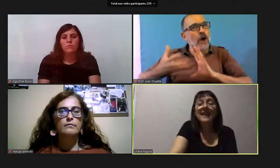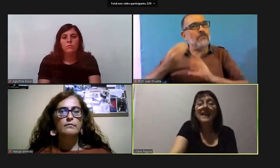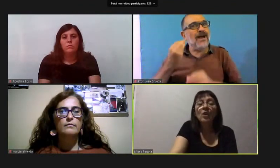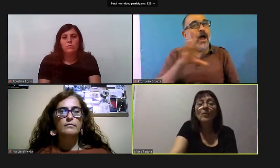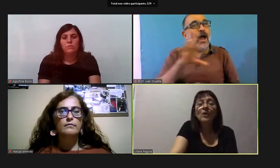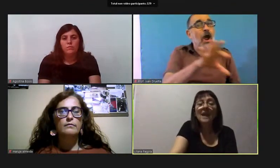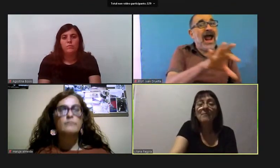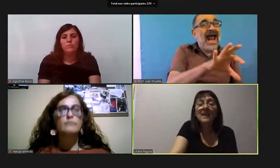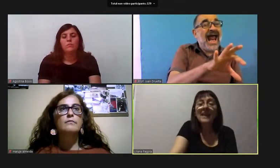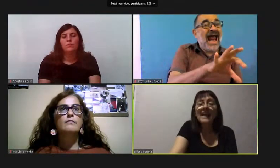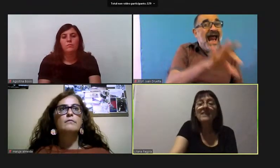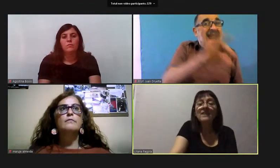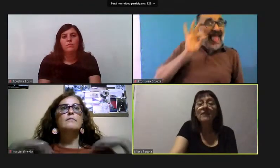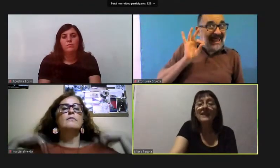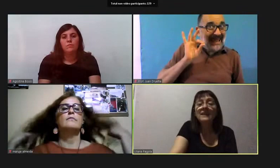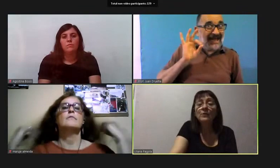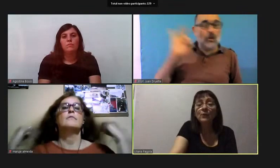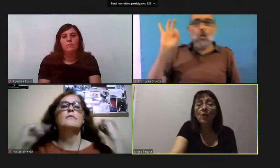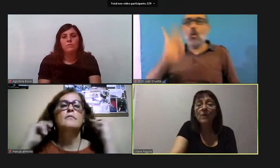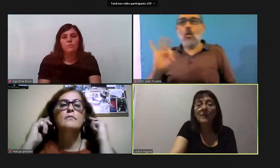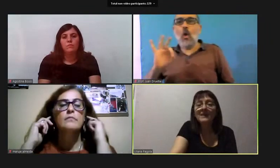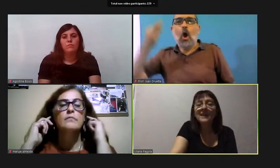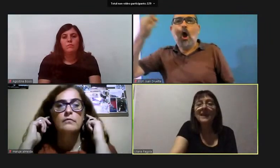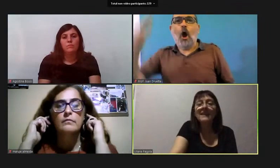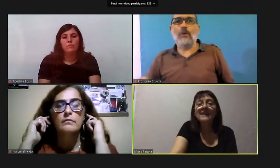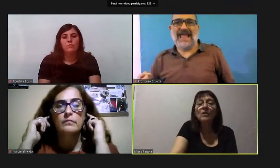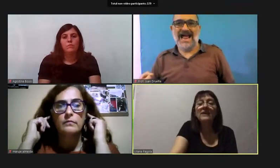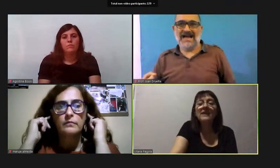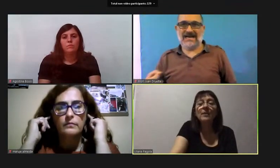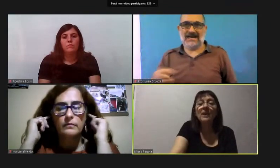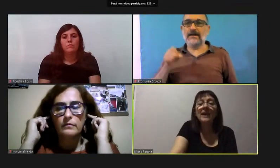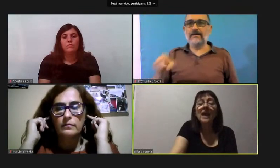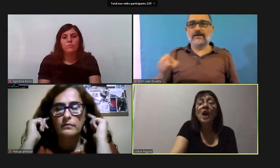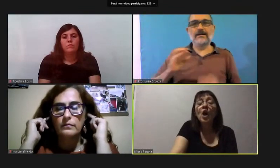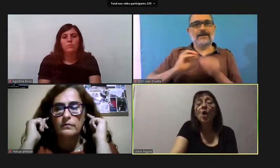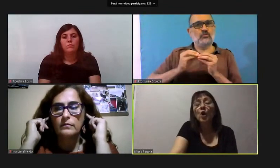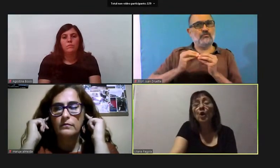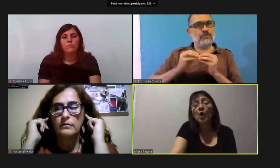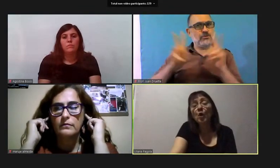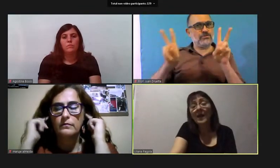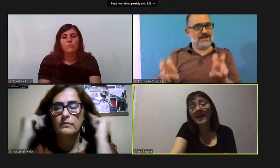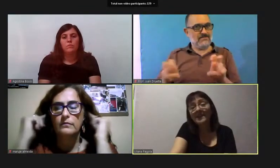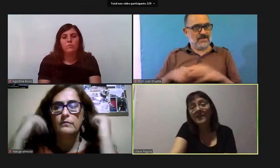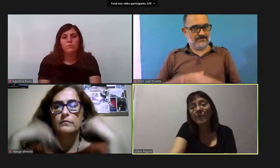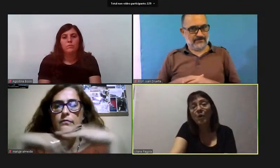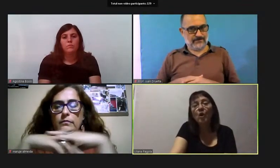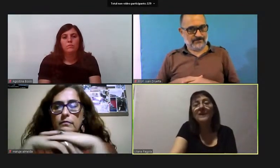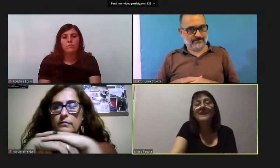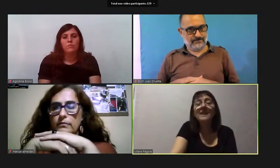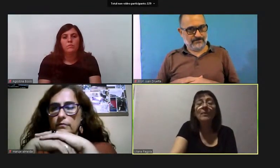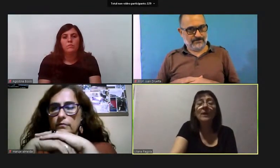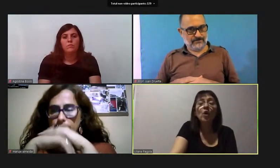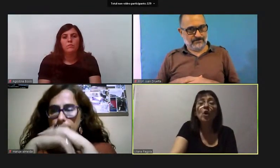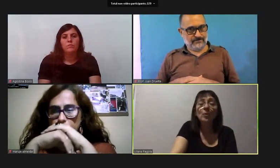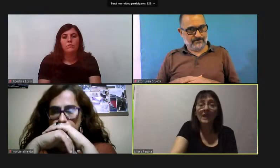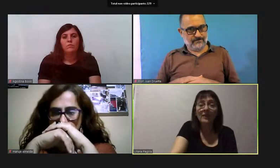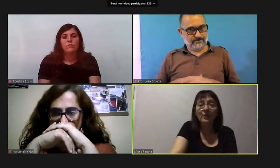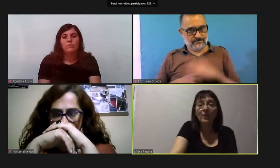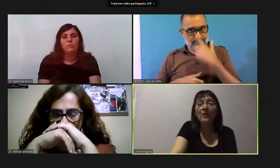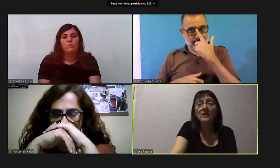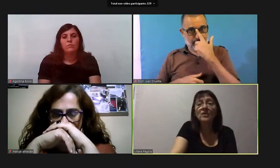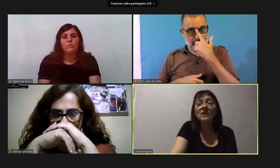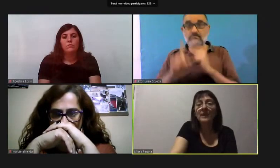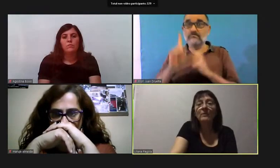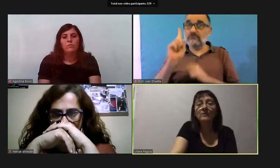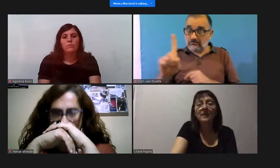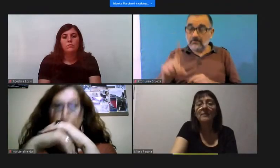Entonces, es como que también hay diferentes formas entre lo que tiene que ver con lo electivo o lo que tiene que ver con lo